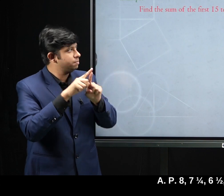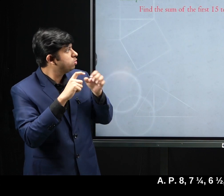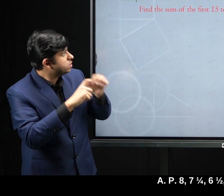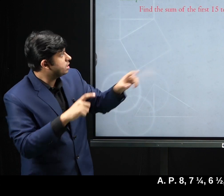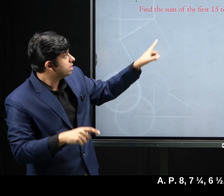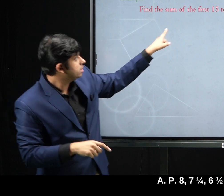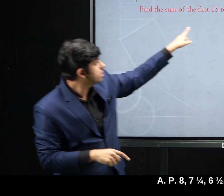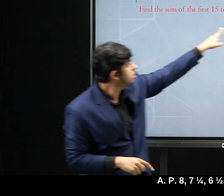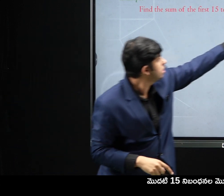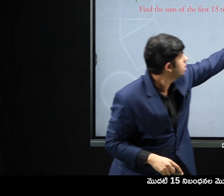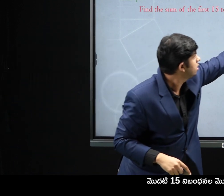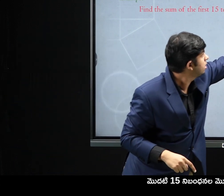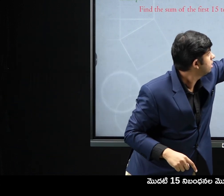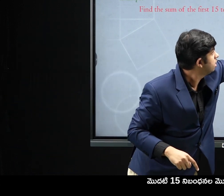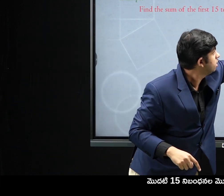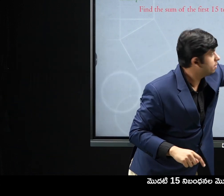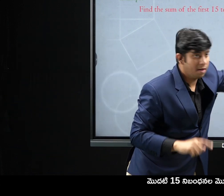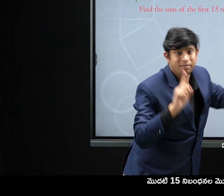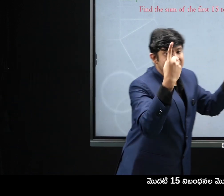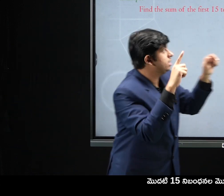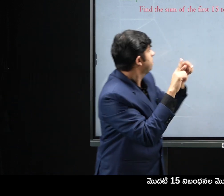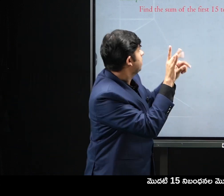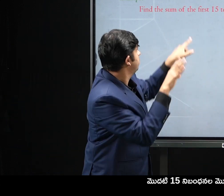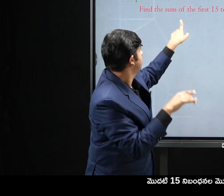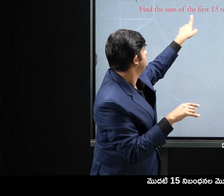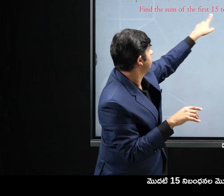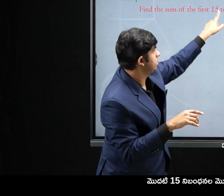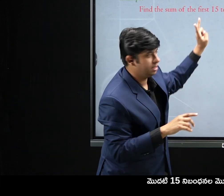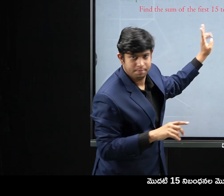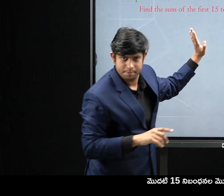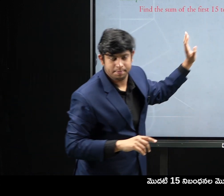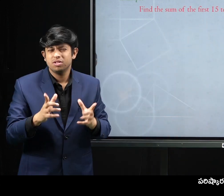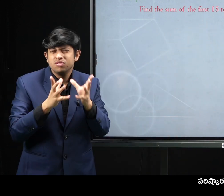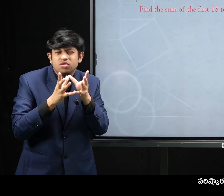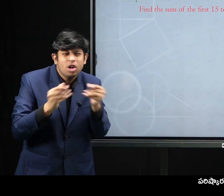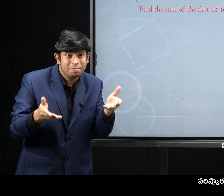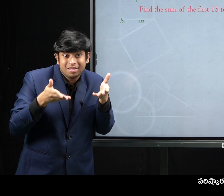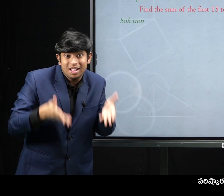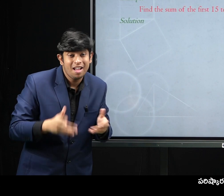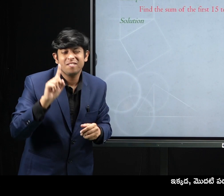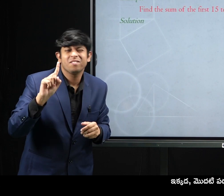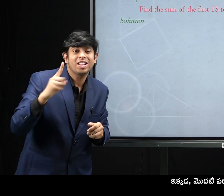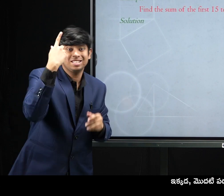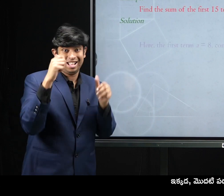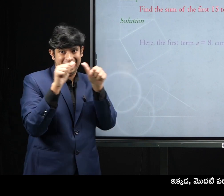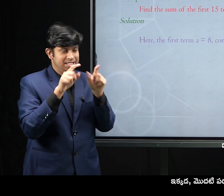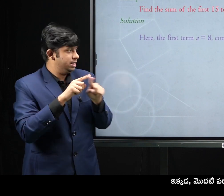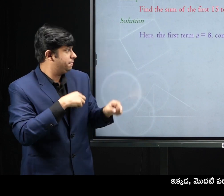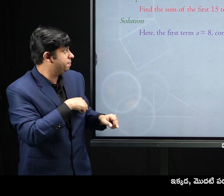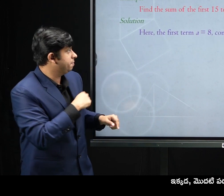సో ఆన్ లోని మొదటి 15 నిబంధనల మొత్తాన్ని కనుగొనండి. పరిష్కారం: ఇక్కడ మొదటి పదం